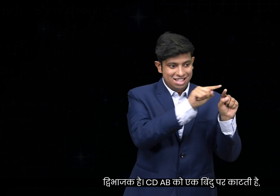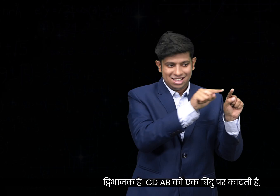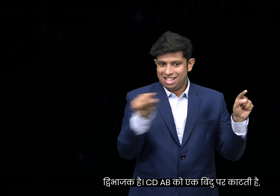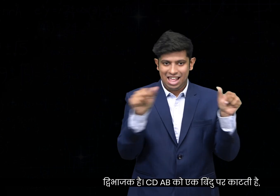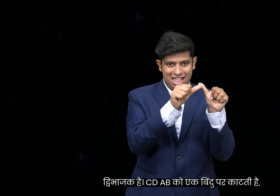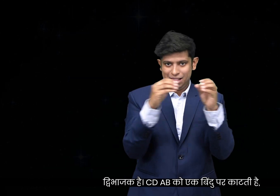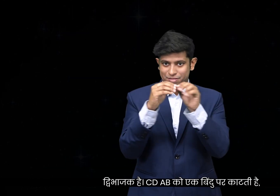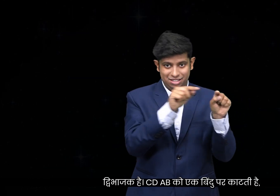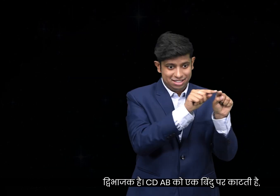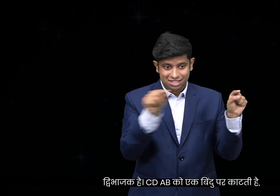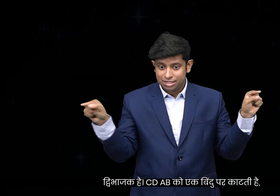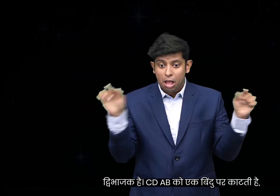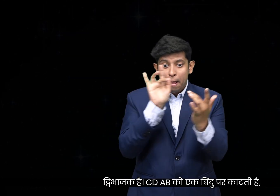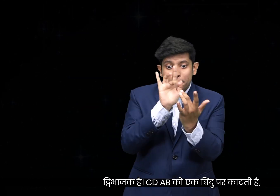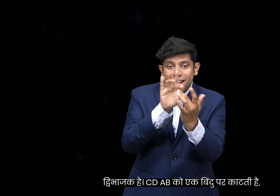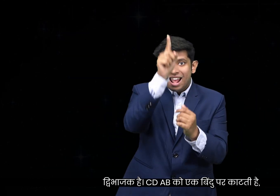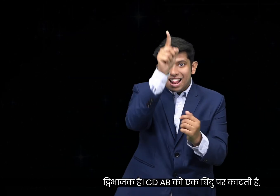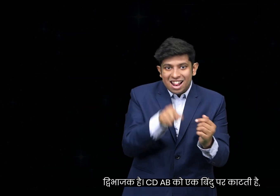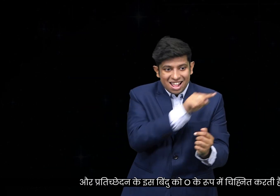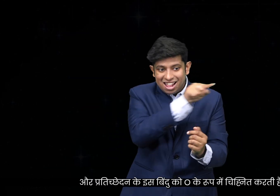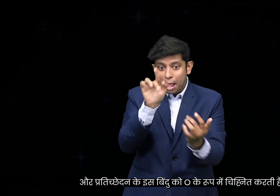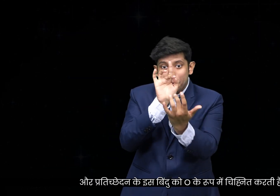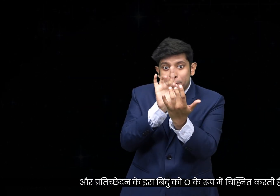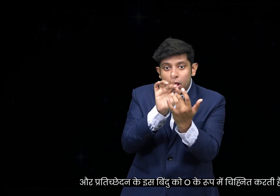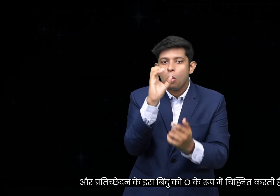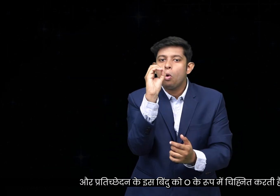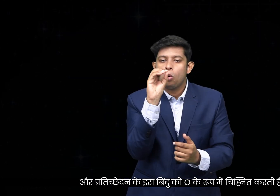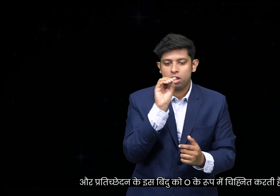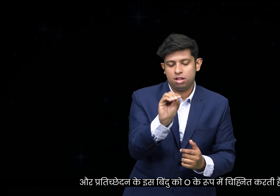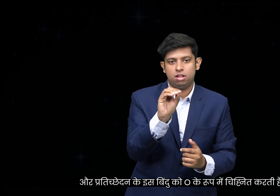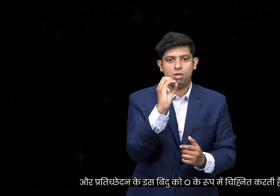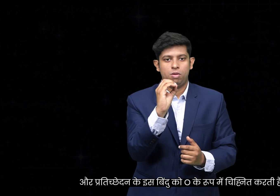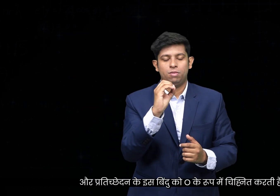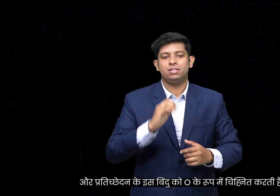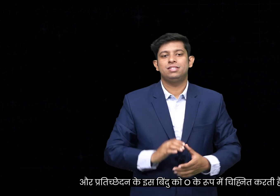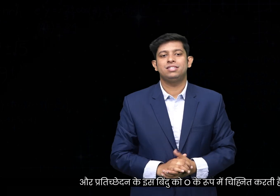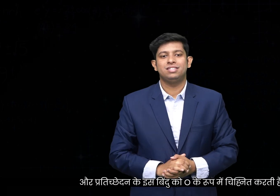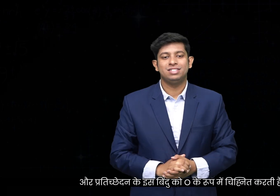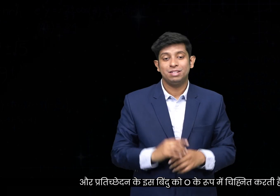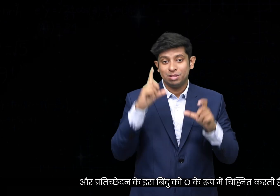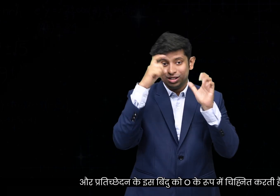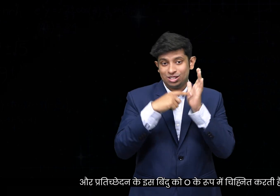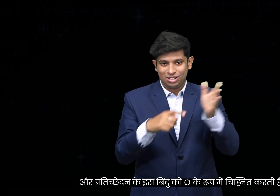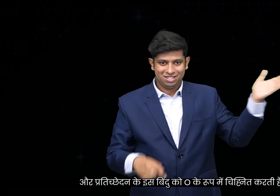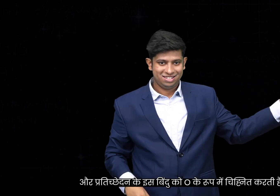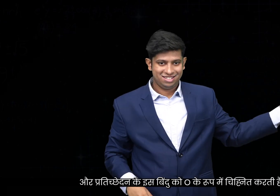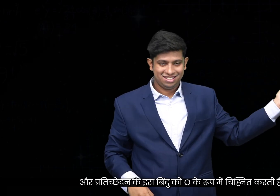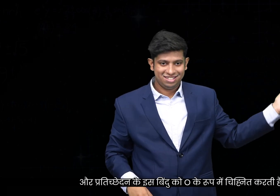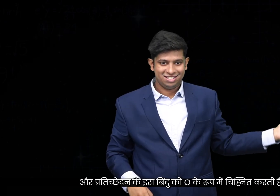को एक बिंदु पर काटती है और प्रतिच्छेदन के इस बिंदु को O के रूप में चिह्नित करती